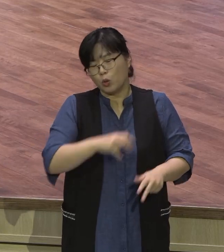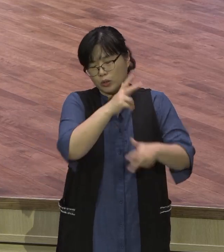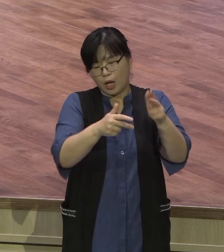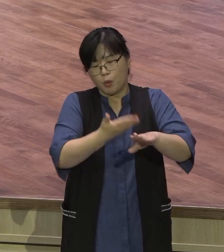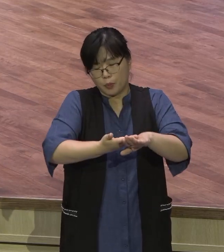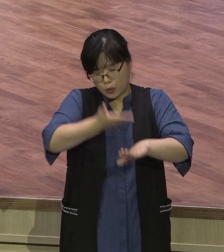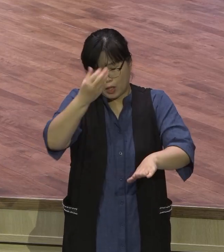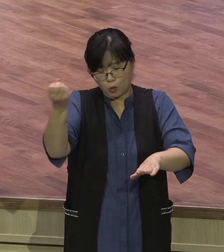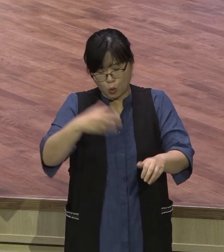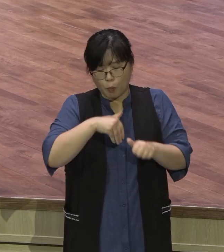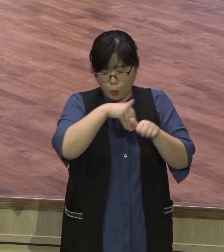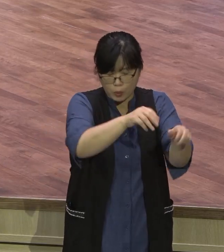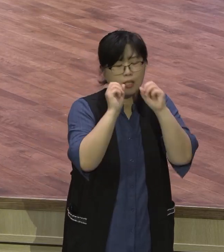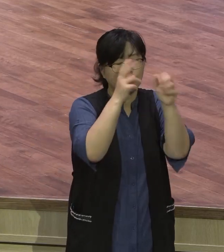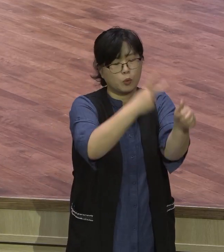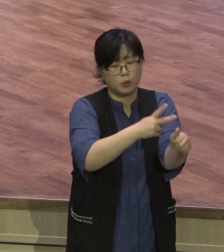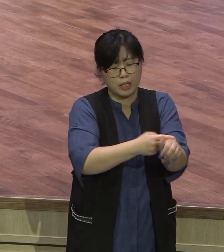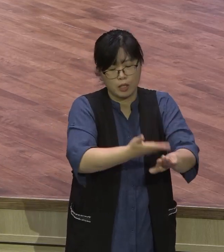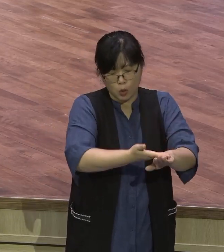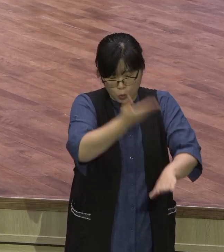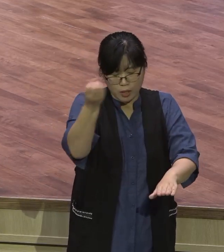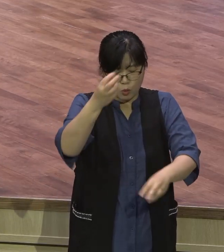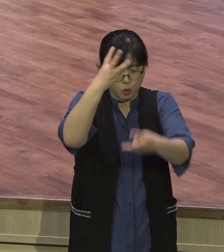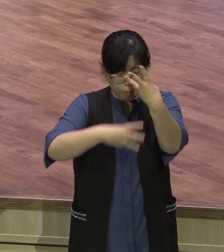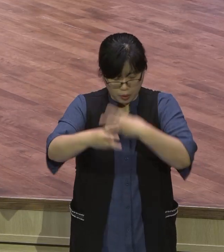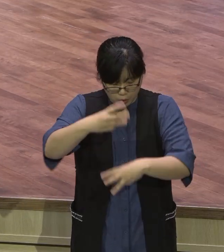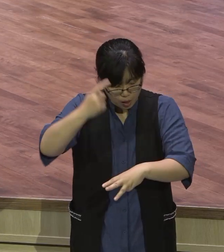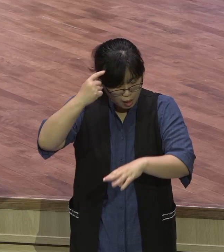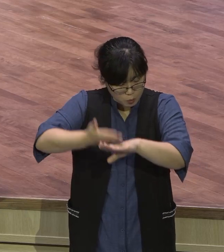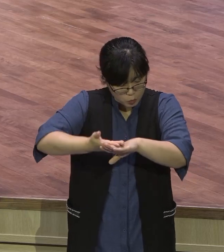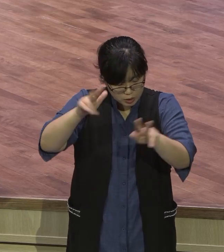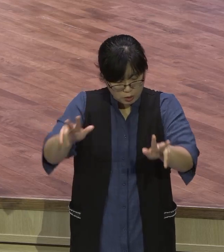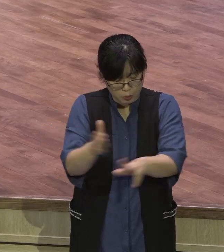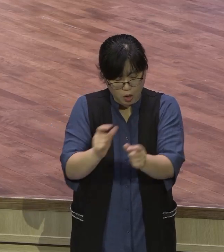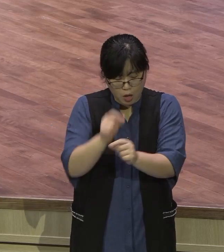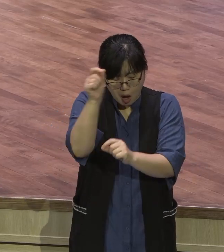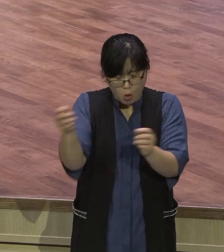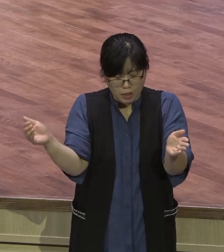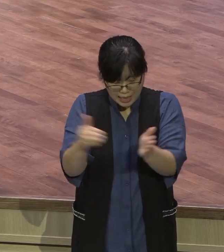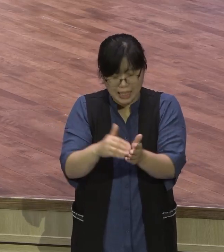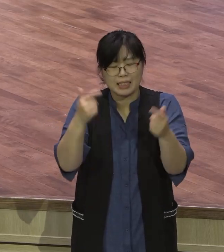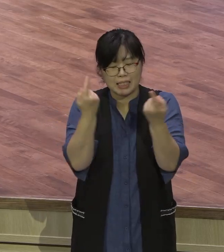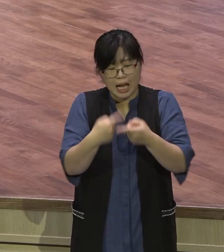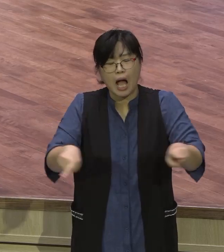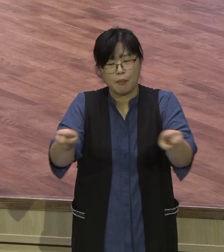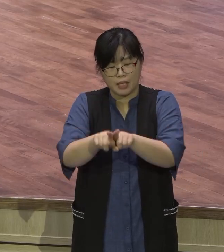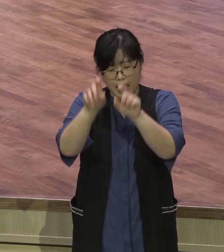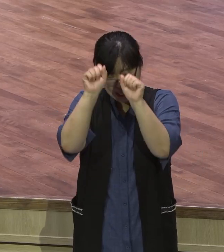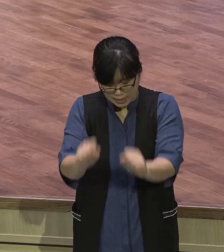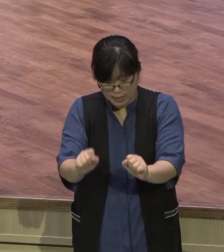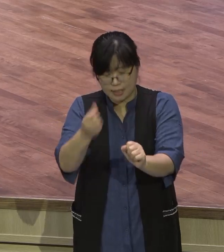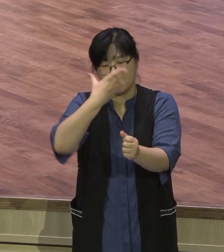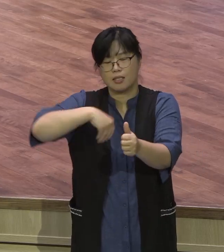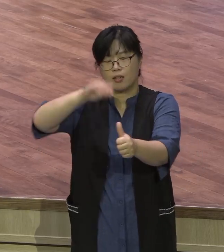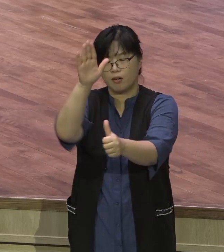모든 성교산들 사랑하는 우리 랩런터들 무려위에 지금의 영원까지 함께 계실지라